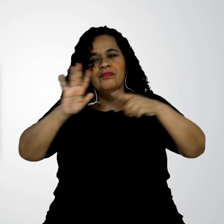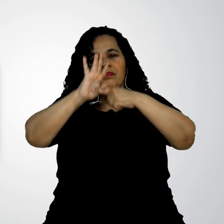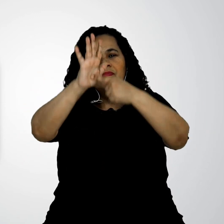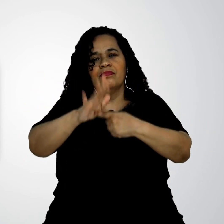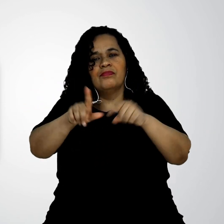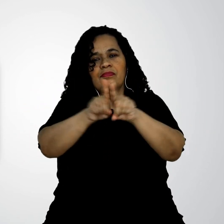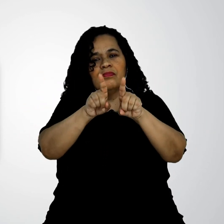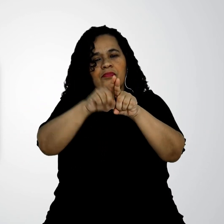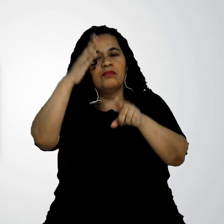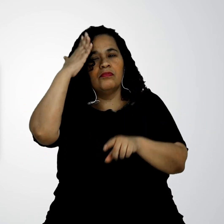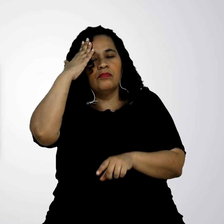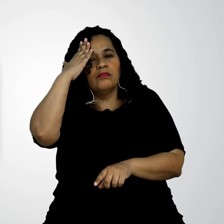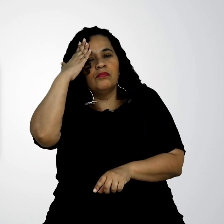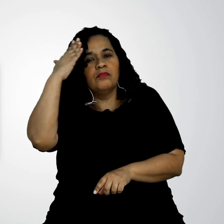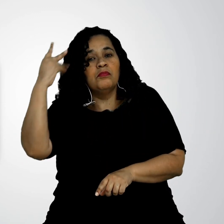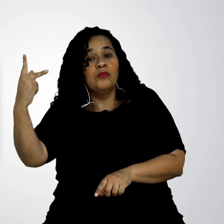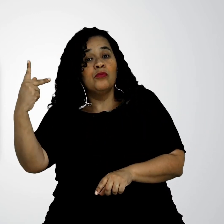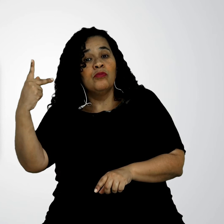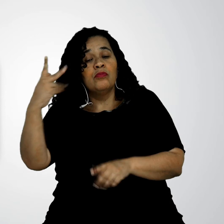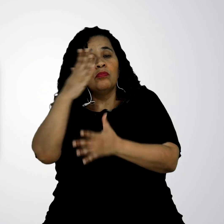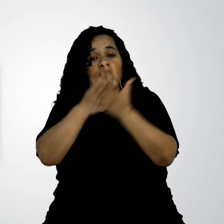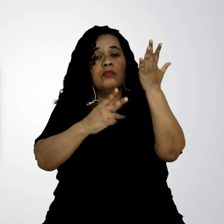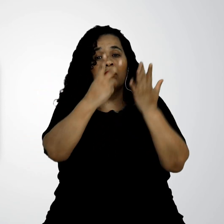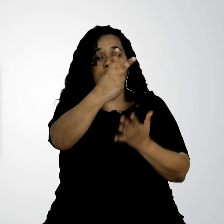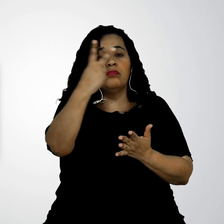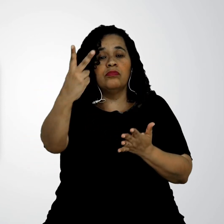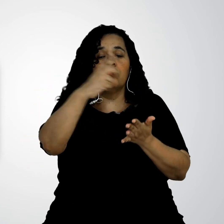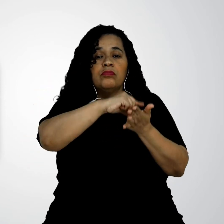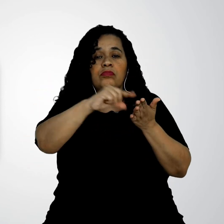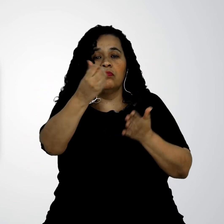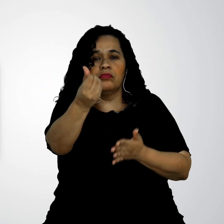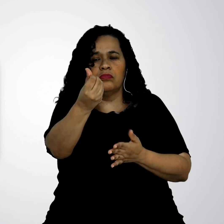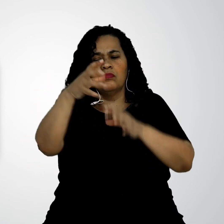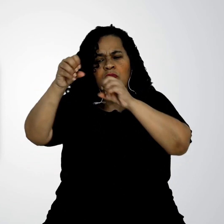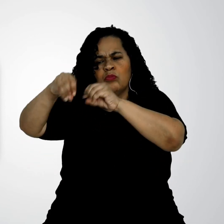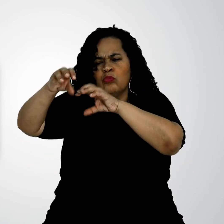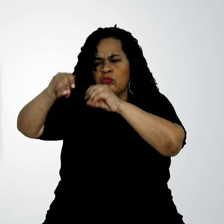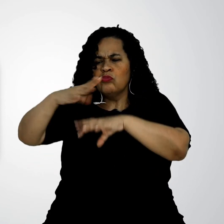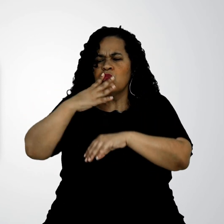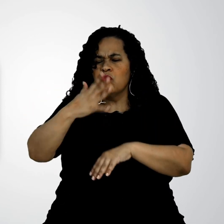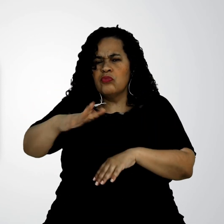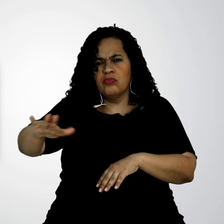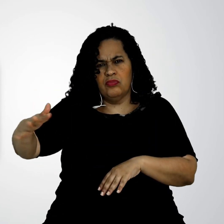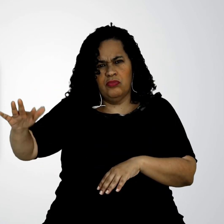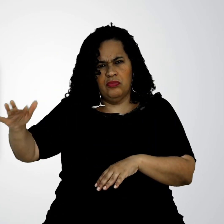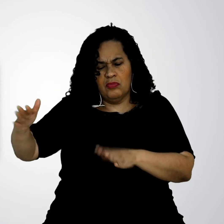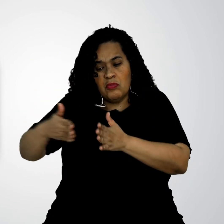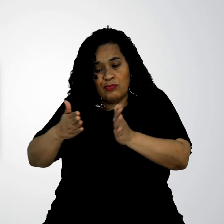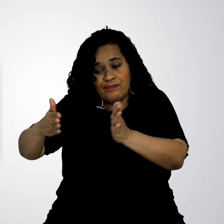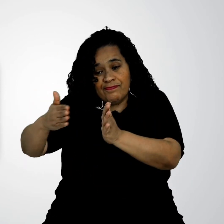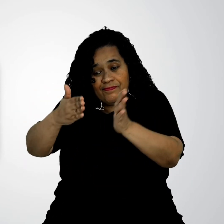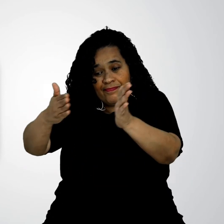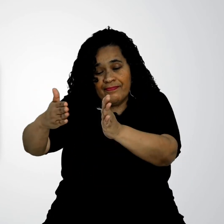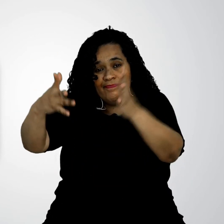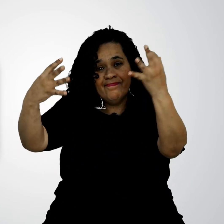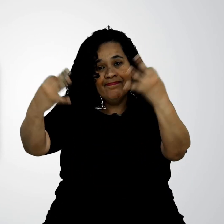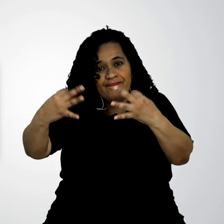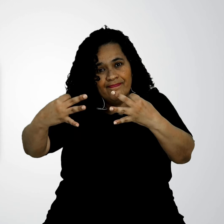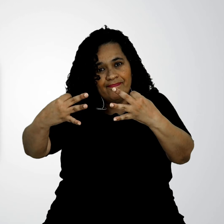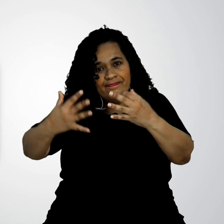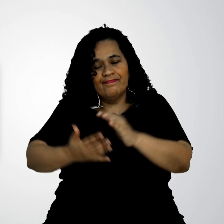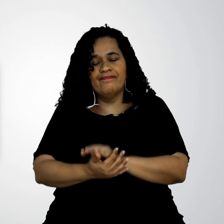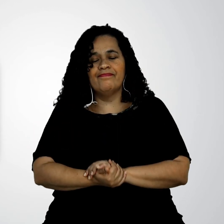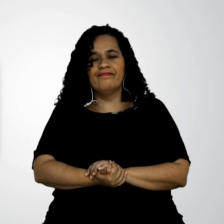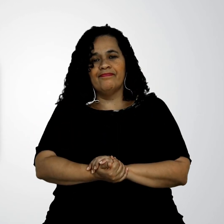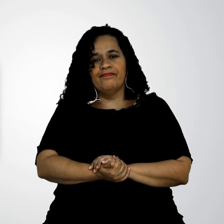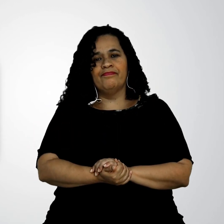22, 6, educa a criança no caminho em que deve andar. O que Deus está mostrando para a gente claramente aqui?